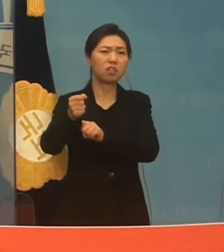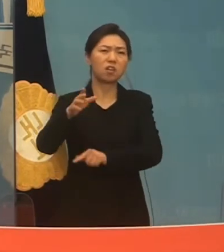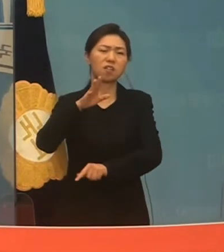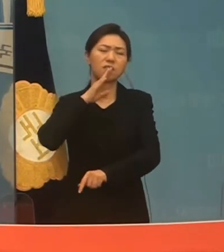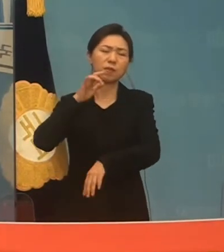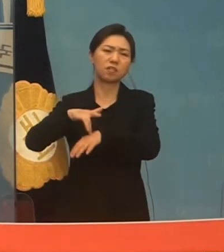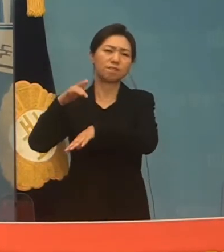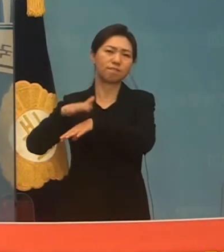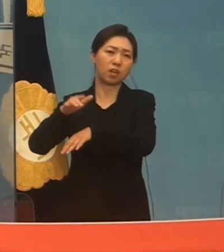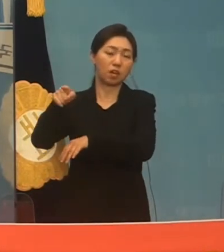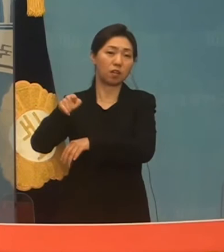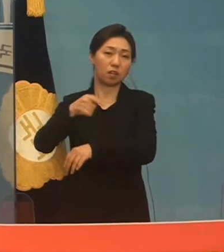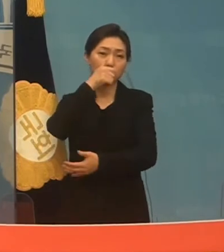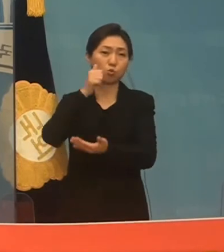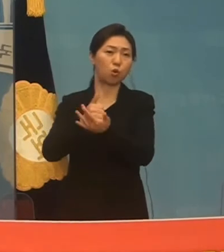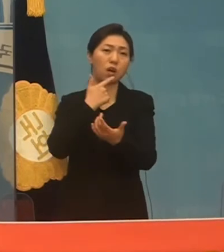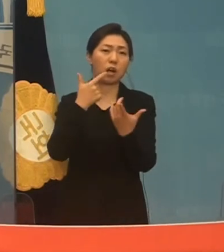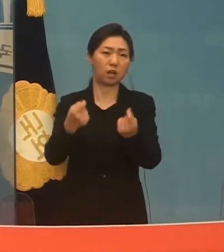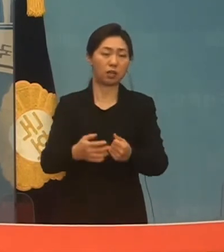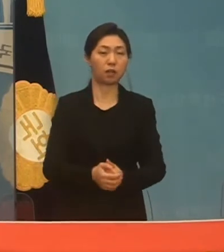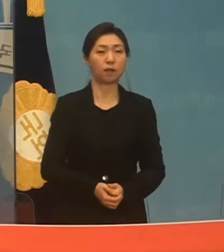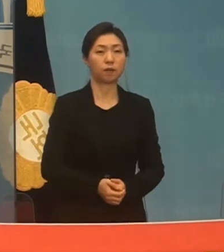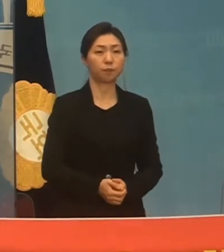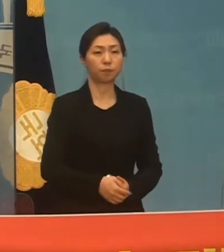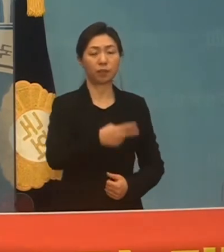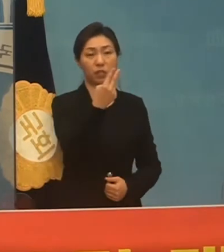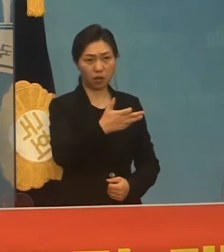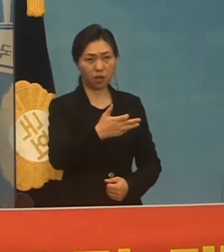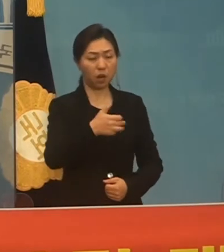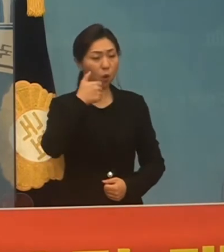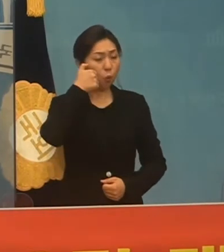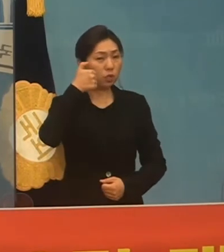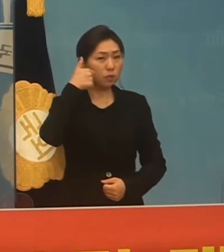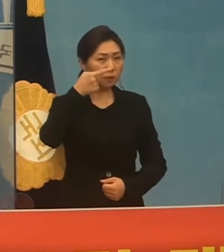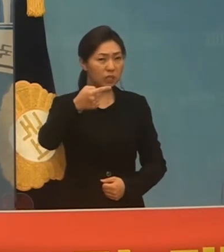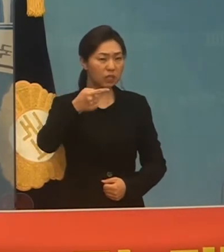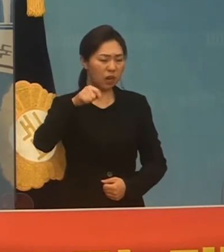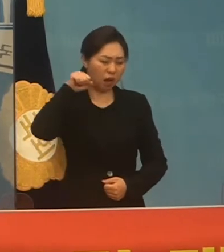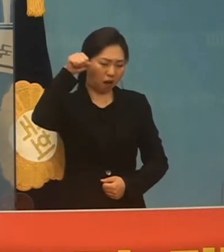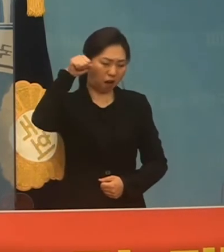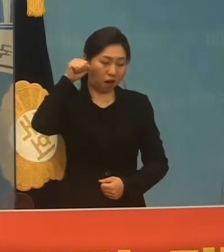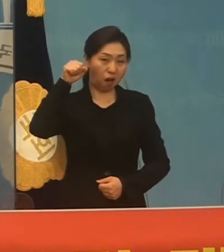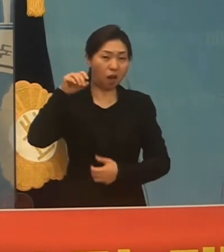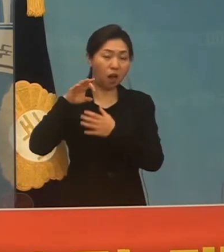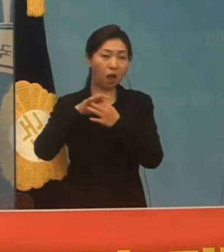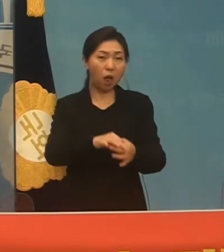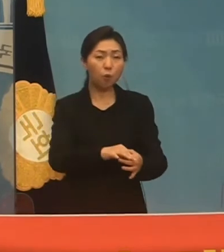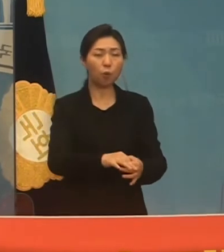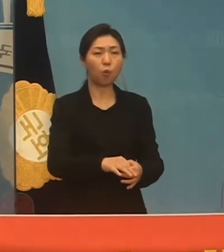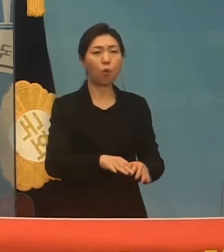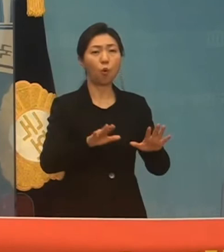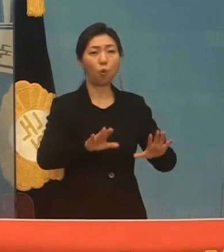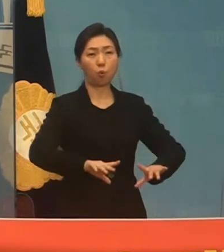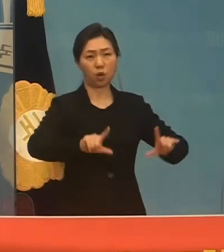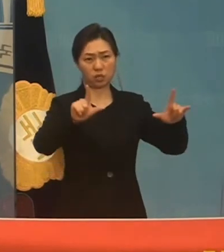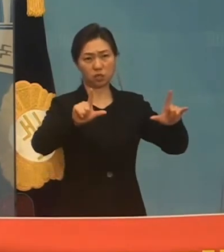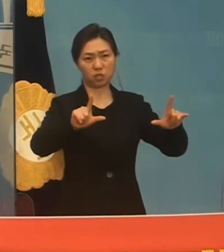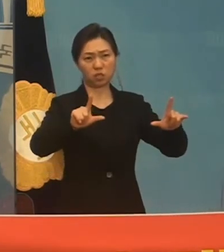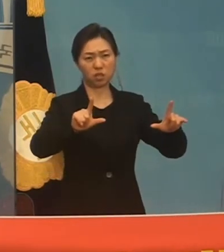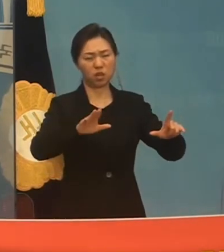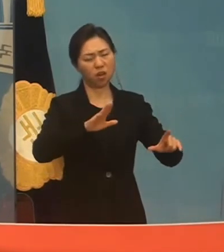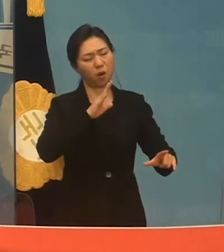2017년 53일간의 파업 투쟁, 2019년 1일간의 옥새 투쟁에 이어 올해는